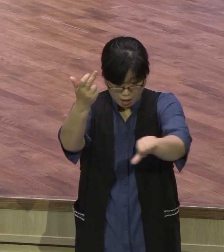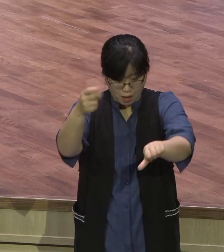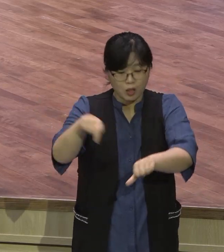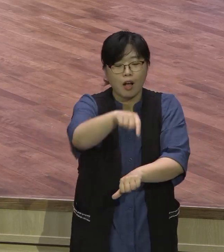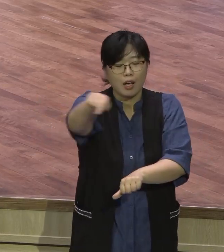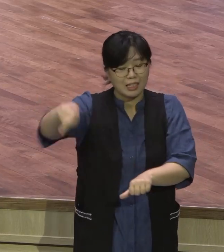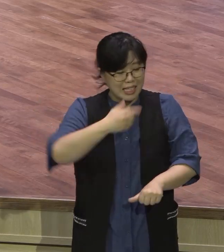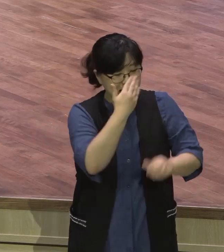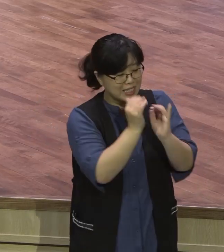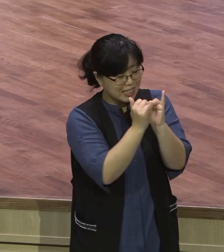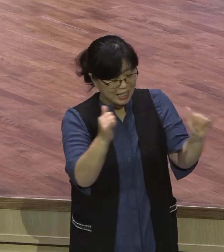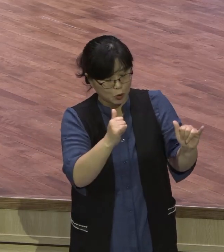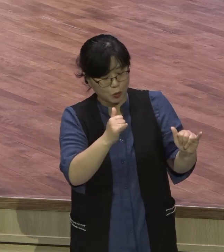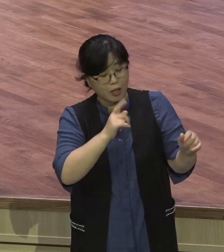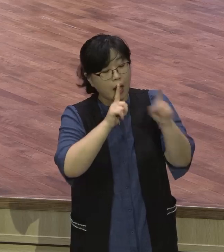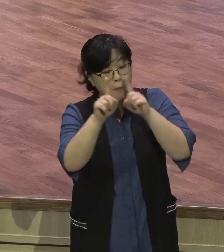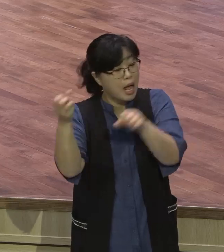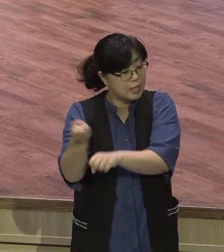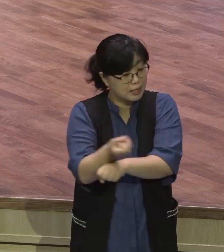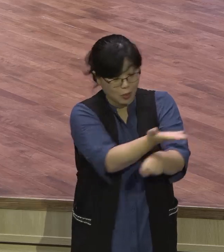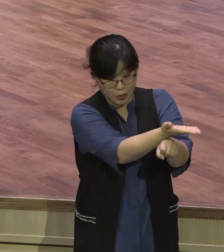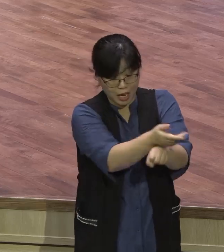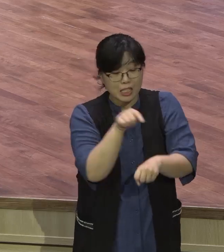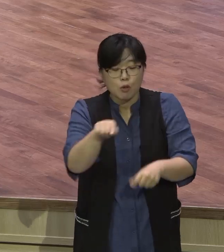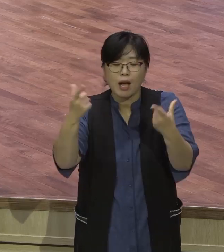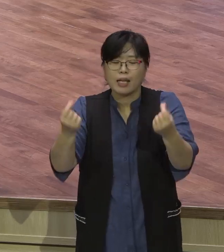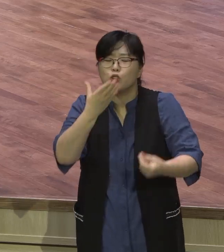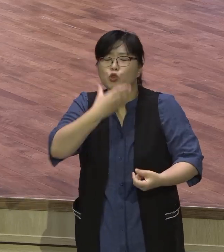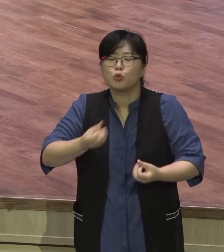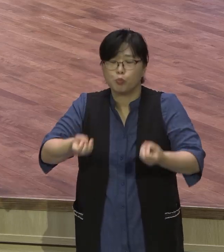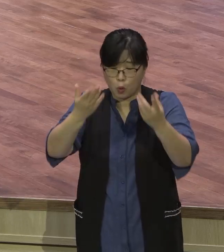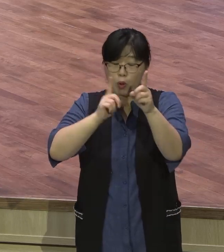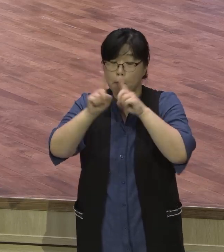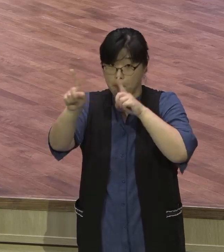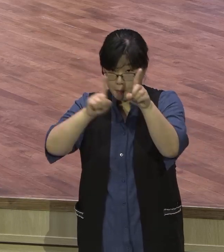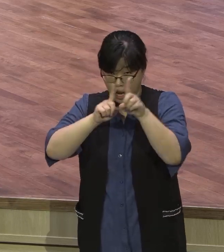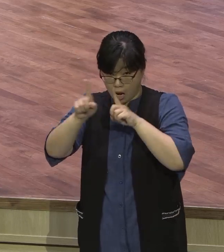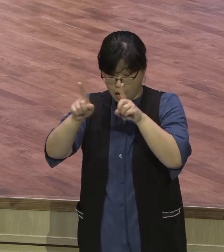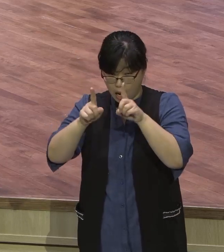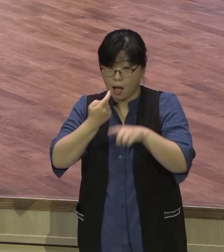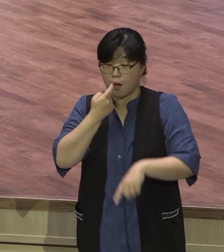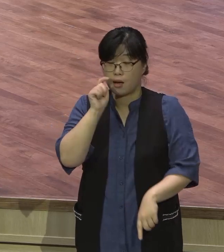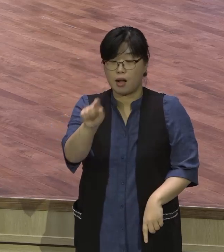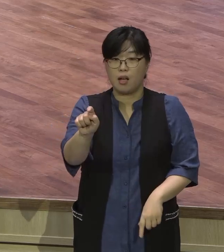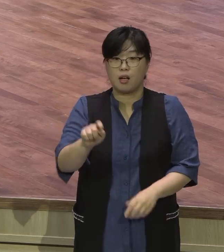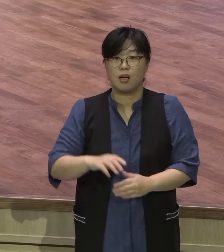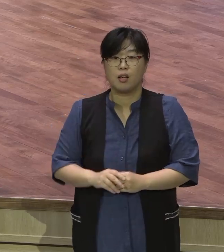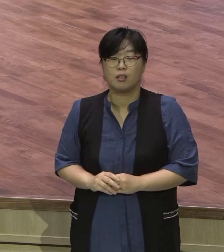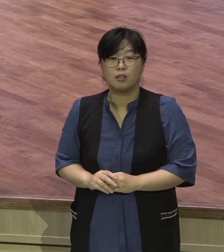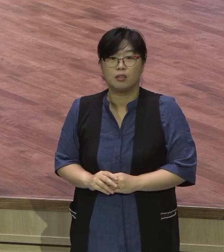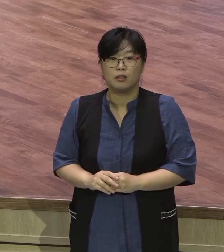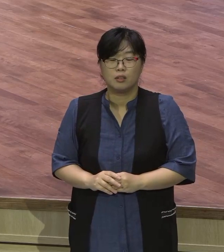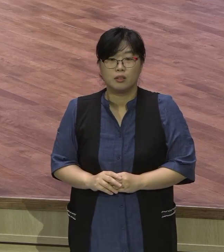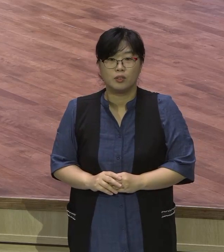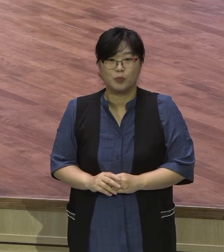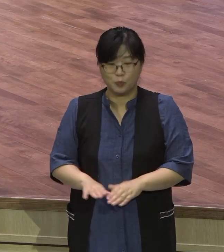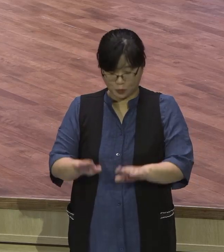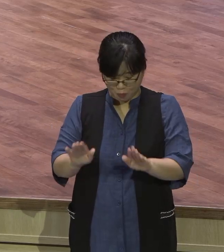축복하여 이르되 하나님께서 아론과 그 아들들의 레이자순을 제사장으로 택하신